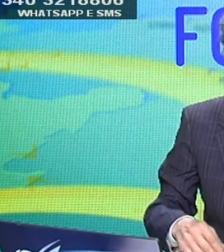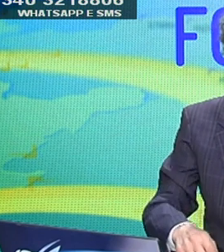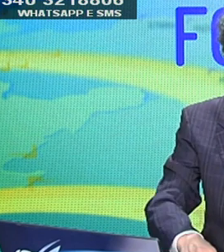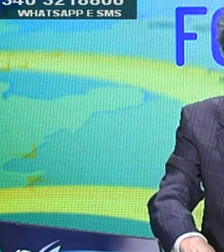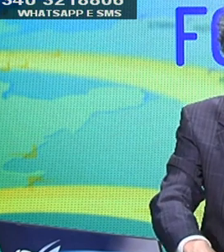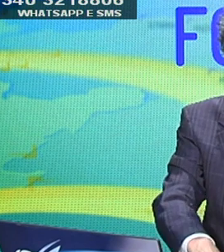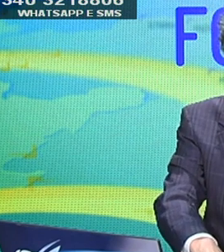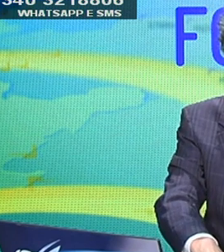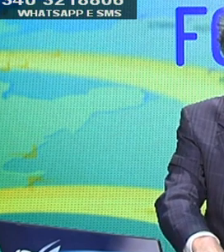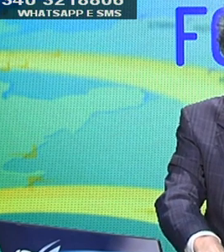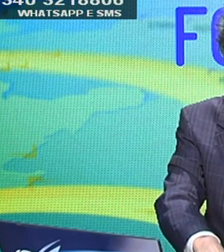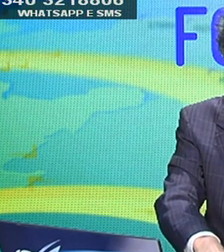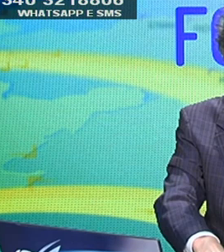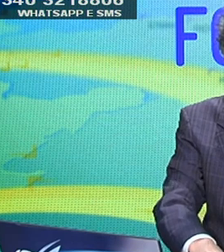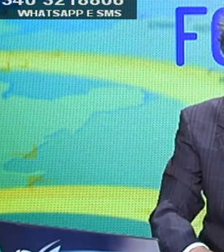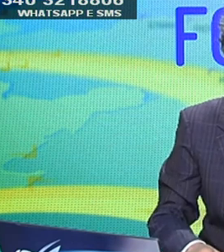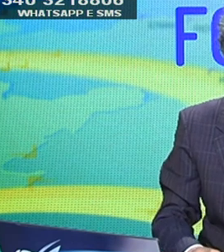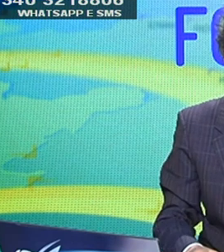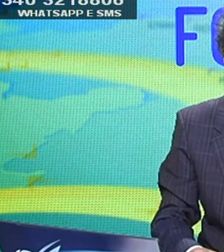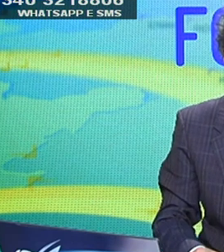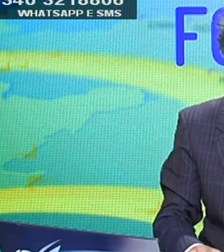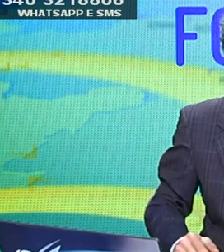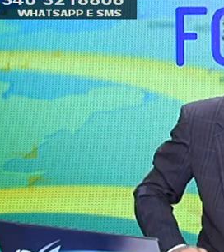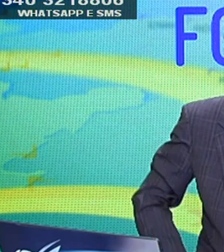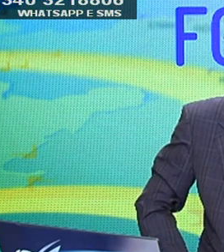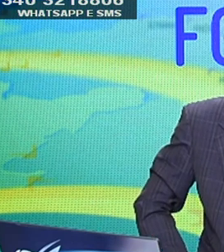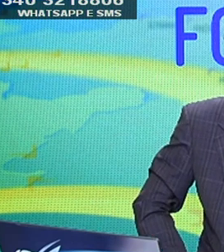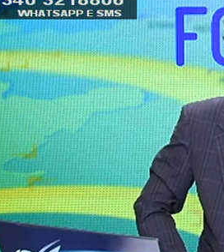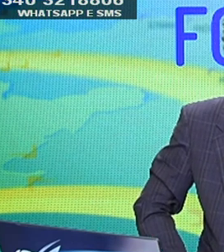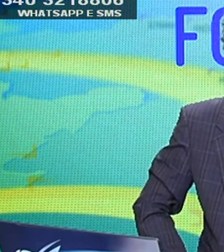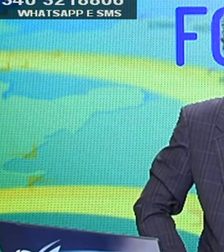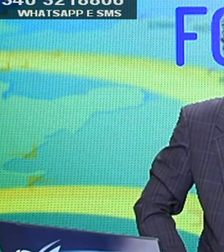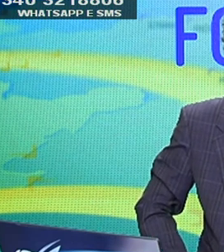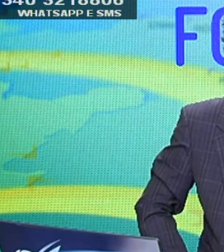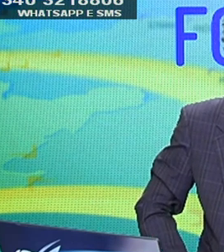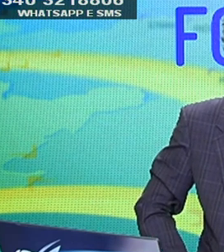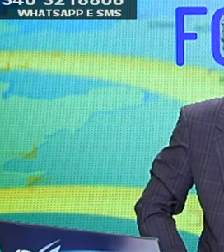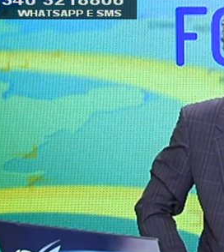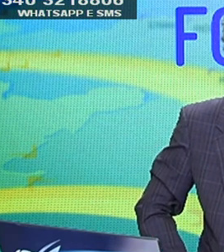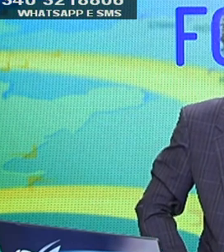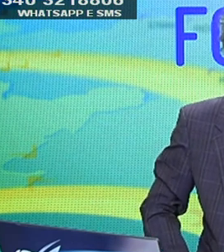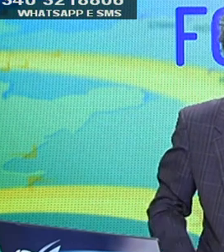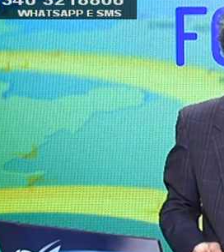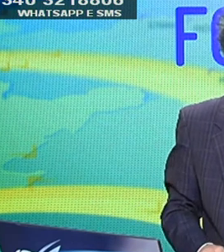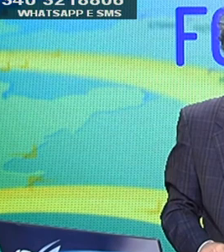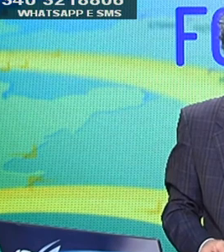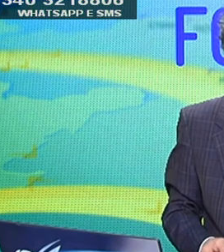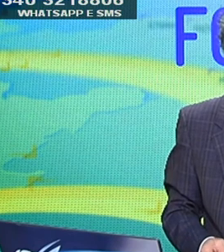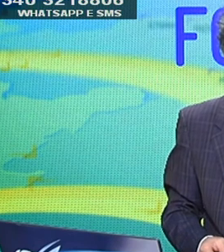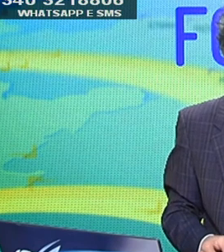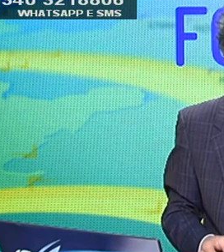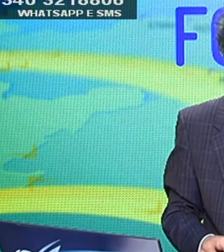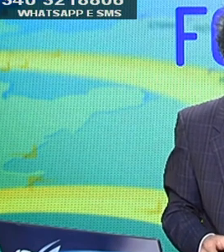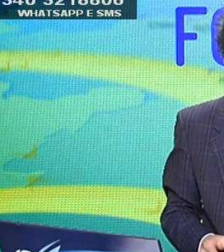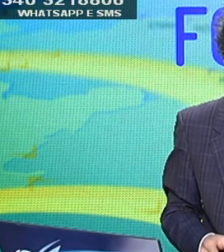di secondi di ritardo rispetto al solito, ma insomma siamo qui puntuali per arrivare poi intanto